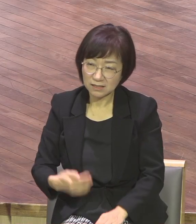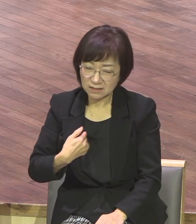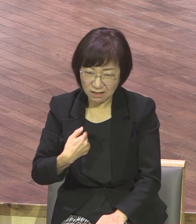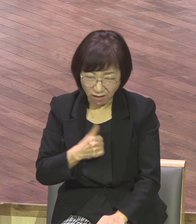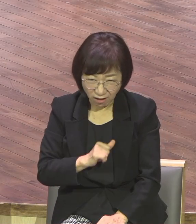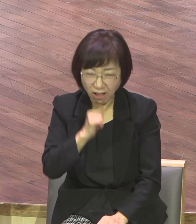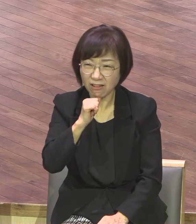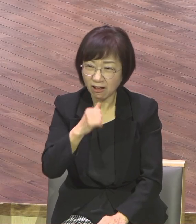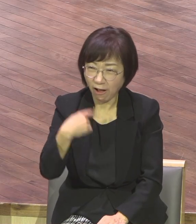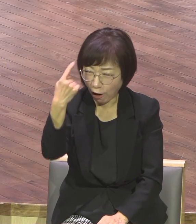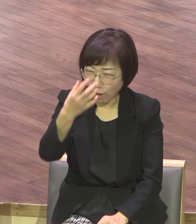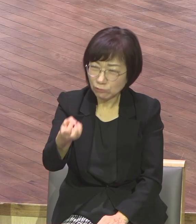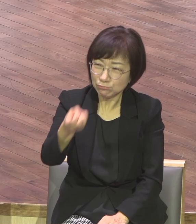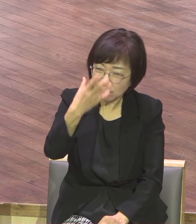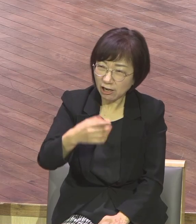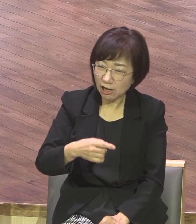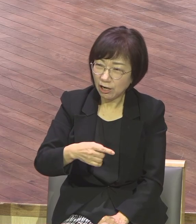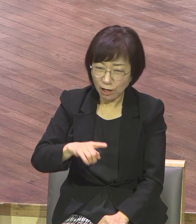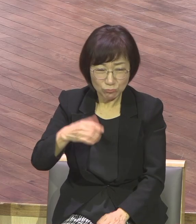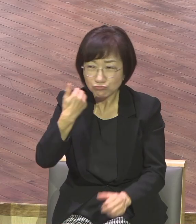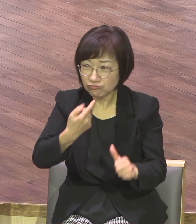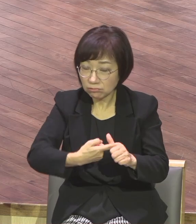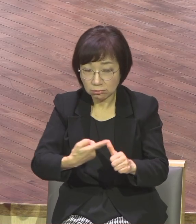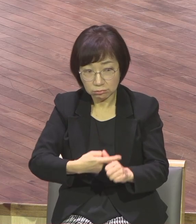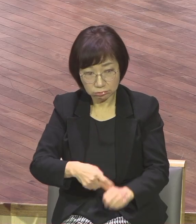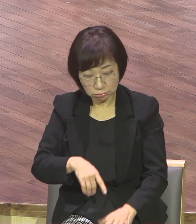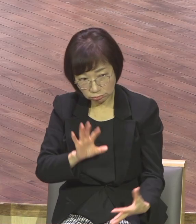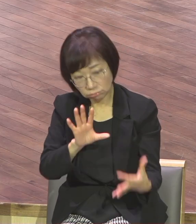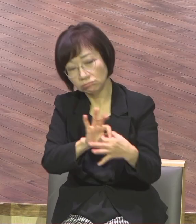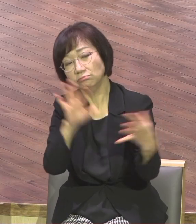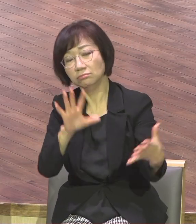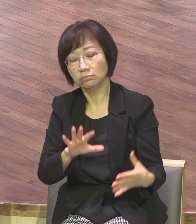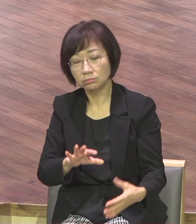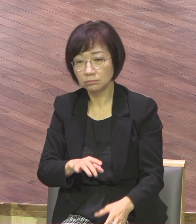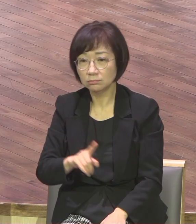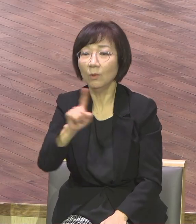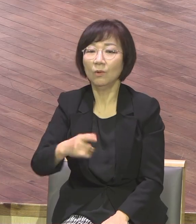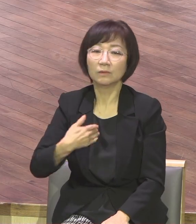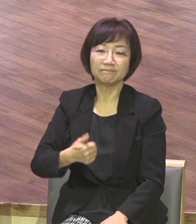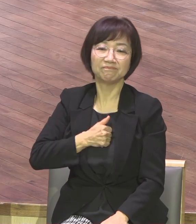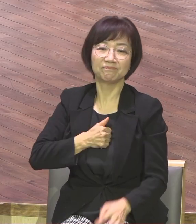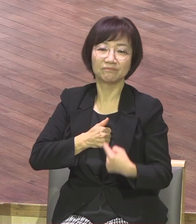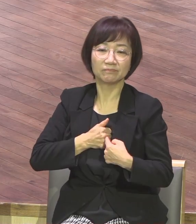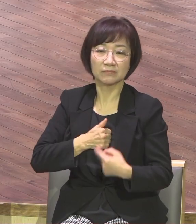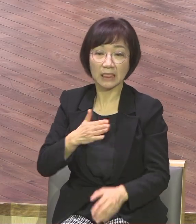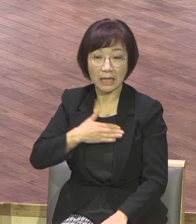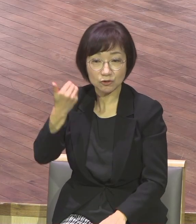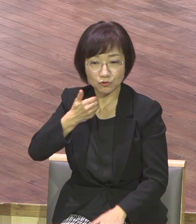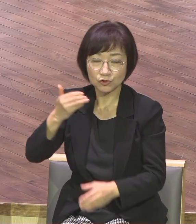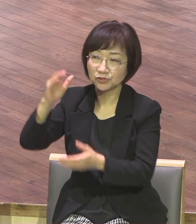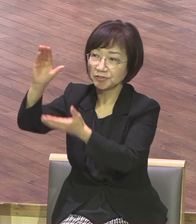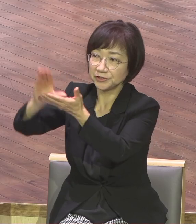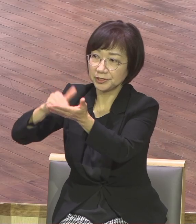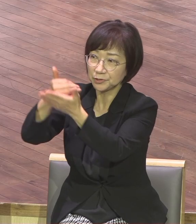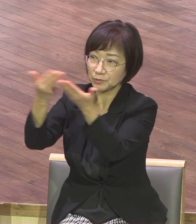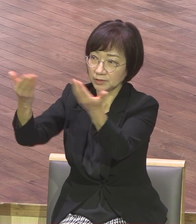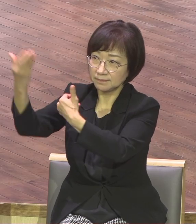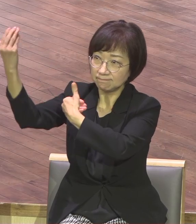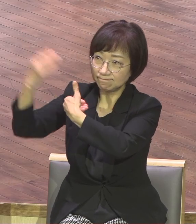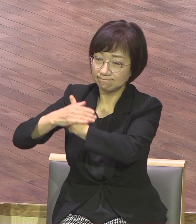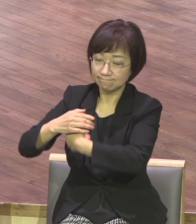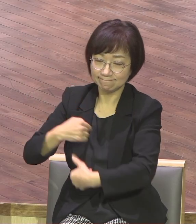여러 뭐 행편없다고 말할지 몰라도 상관없어. 나는 그리스도의 대사다.